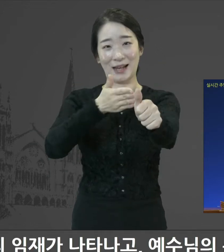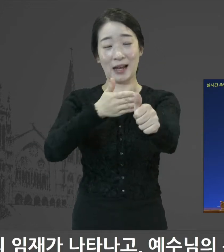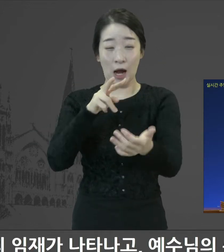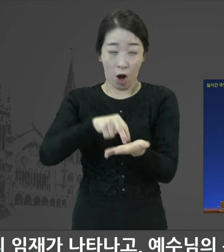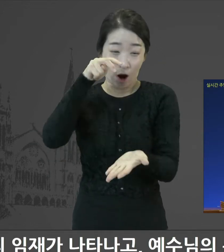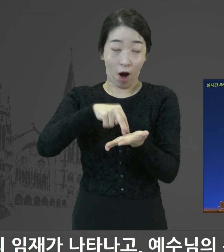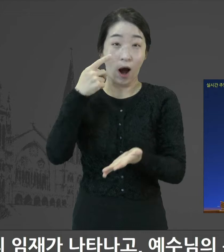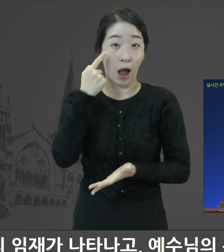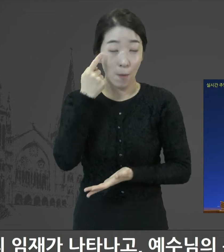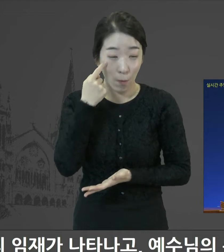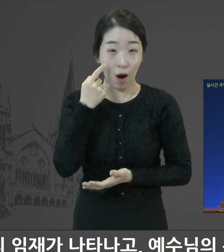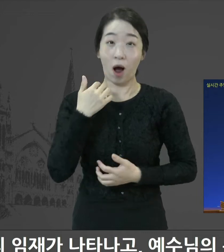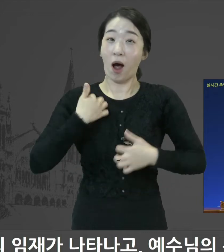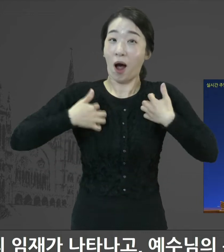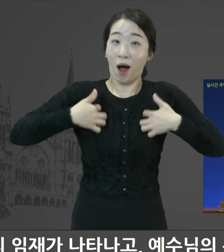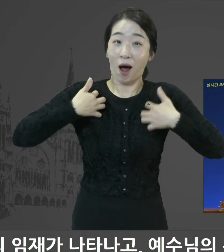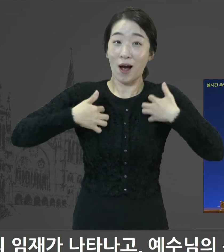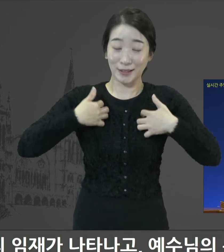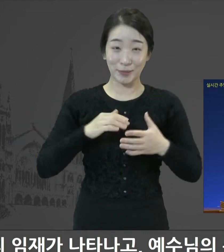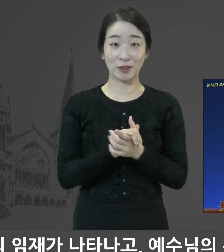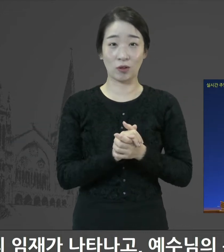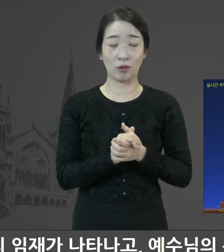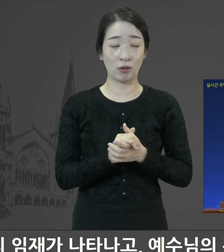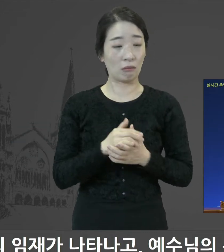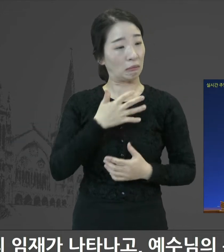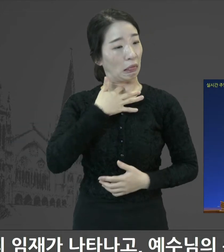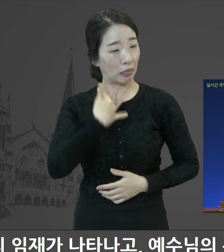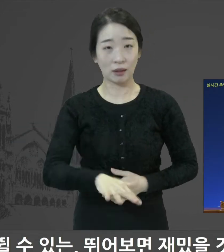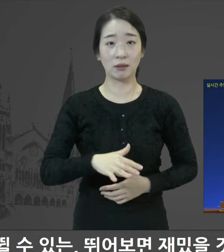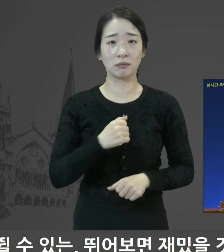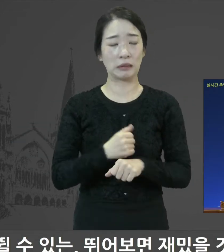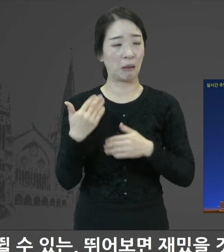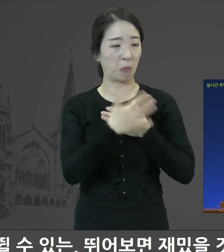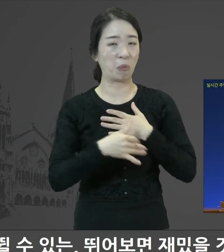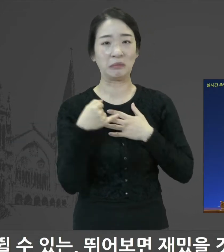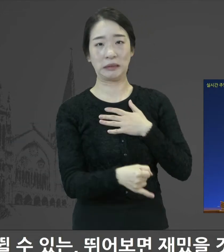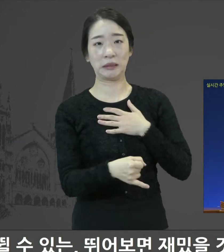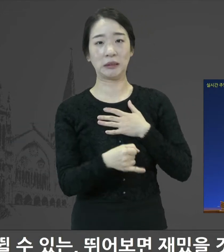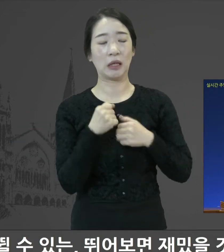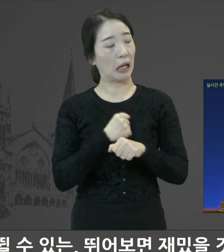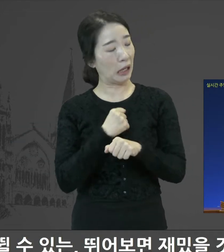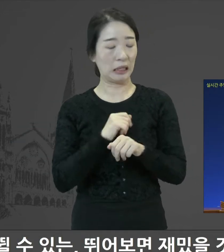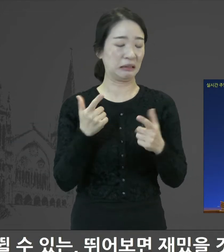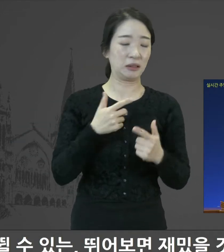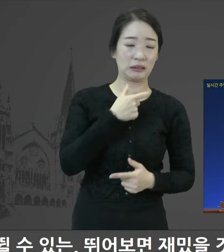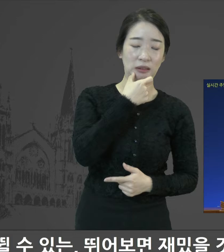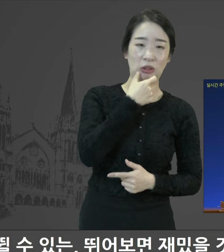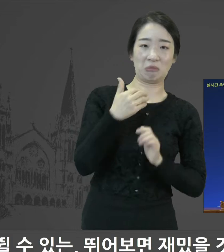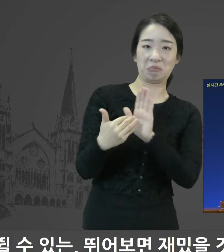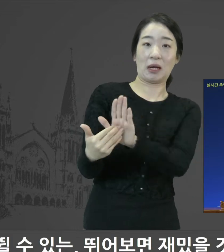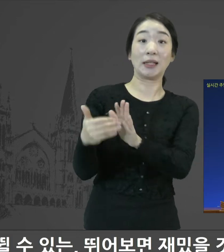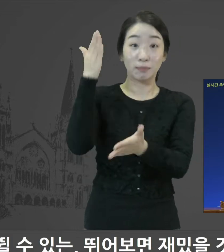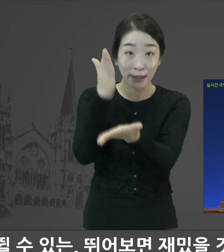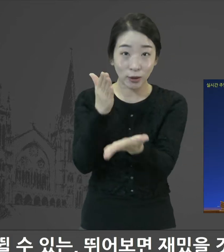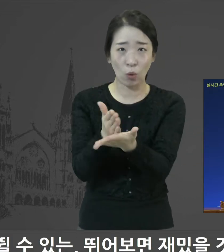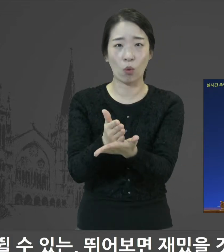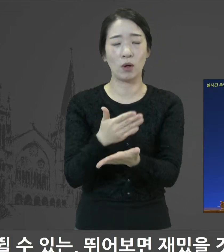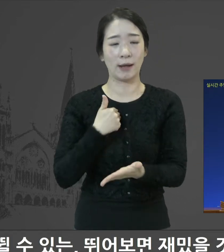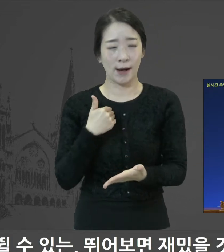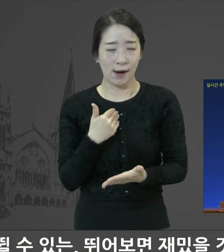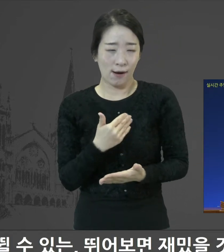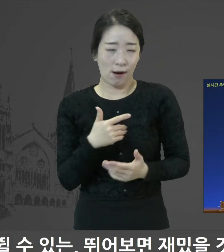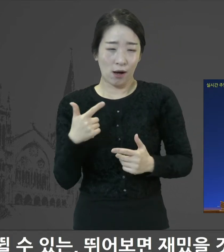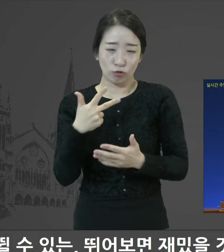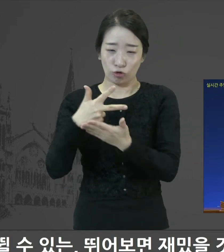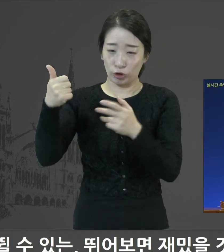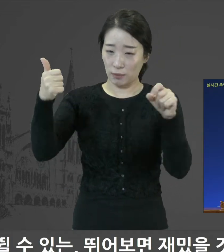겁니다. 안 뛰어보신 분들 나는 몸치예요 그러지 마시고 한번 정말 내가 할 수 있는 것 주님